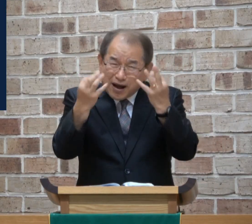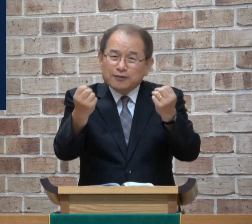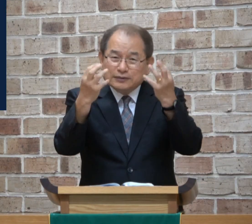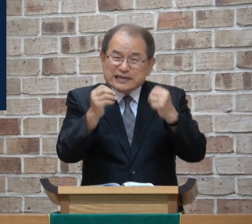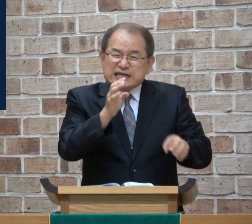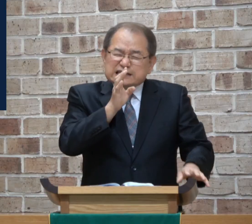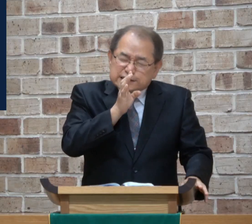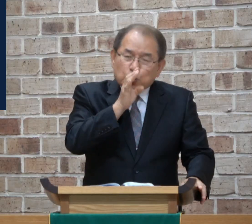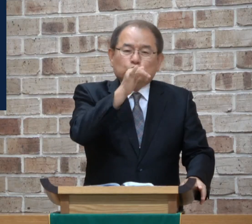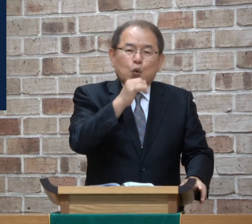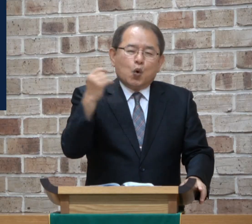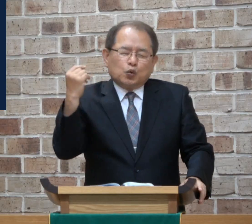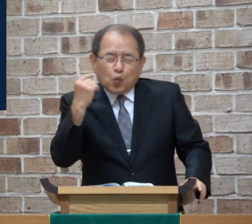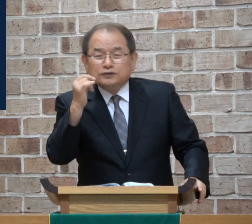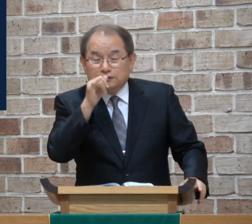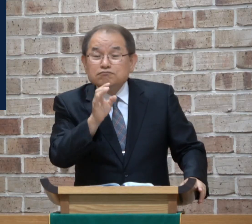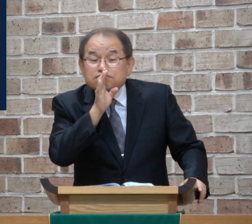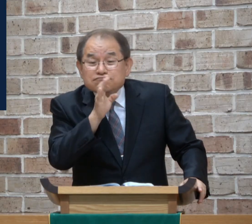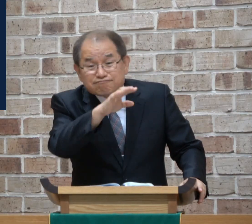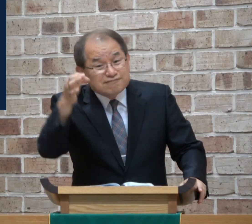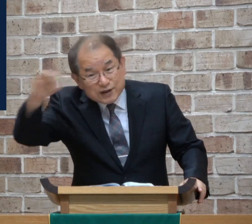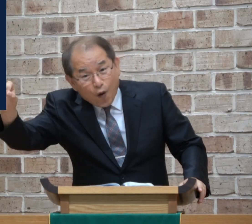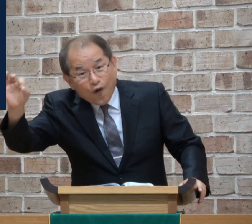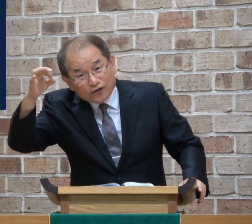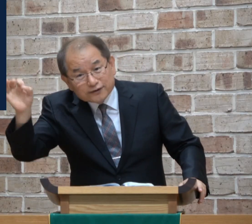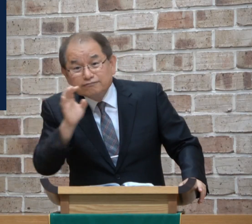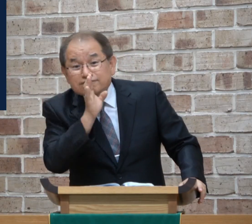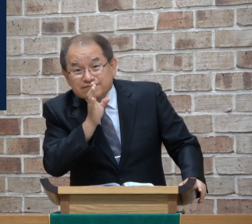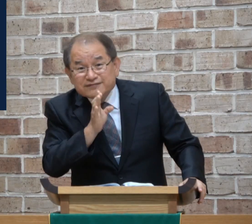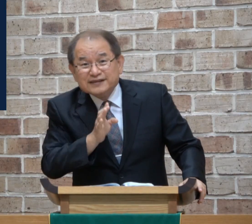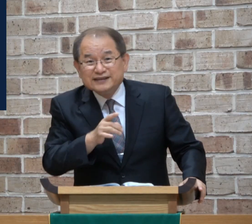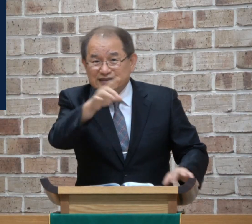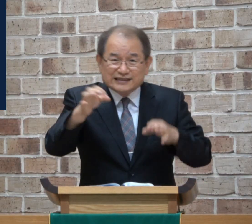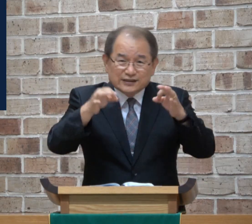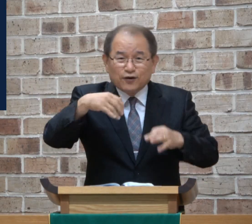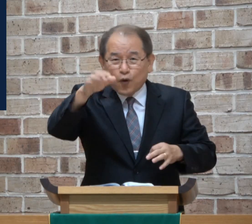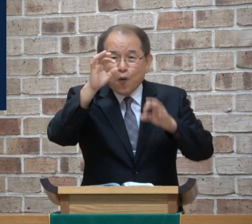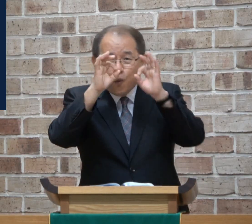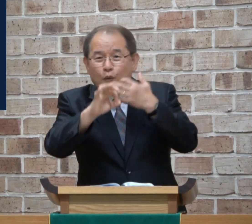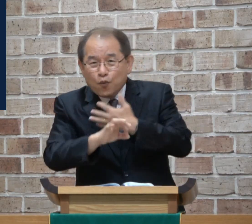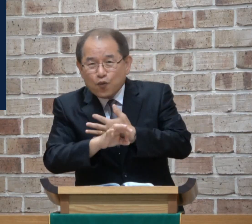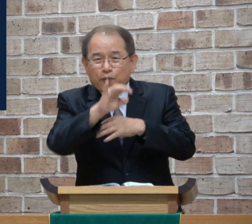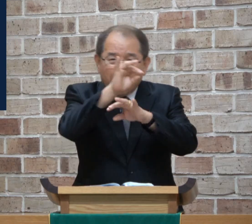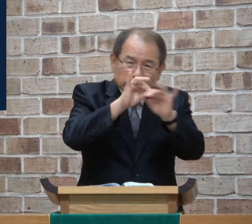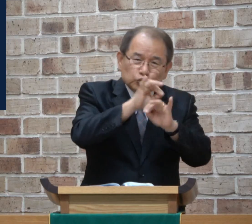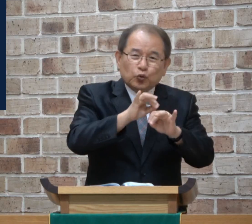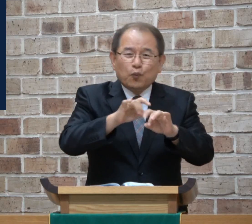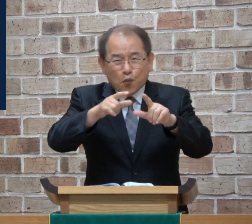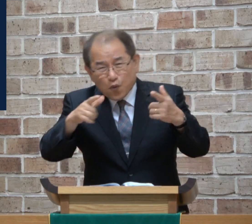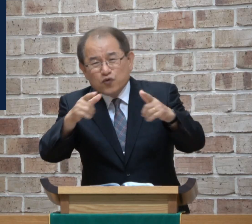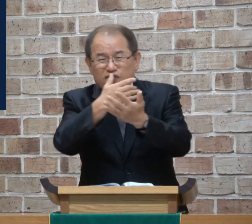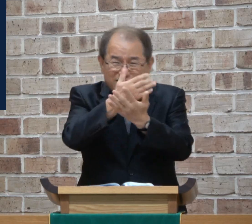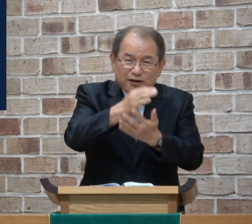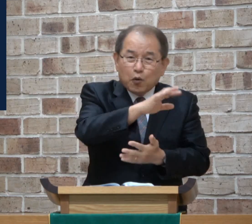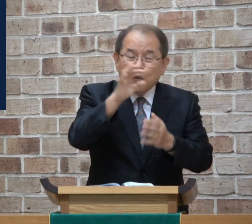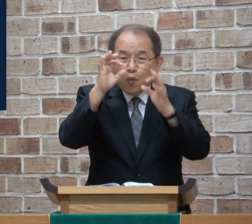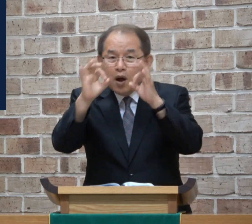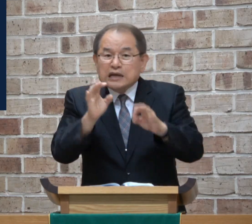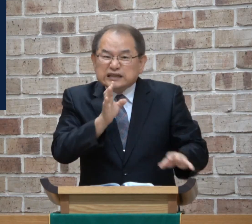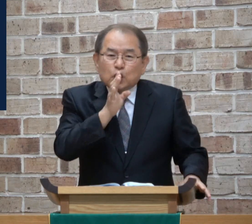우리가 살다 보면 진짜도 많이 있습니다. 그리고 가짜도 많이 있습니다. 여러분 시장에 가시거나 또 백화점에 가거나